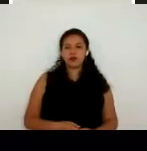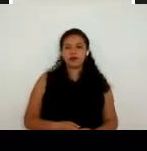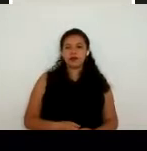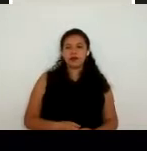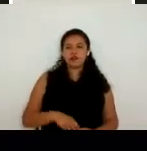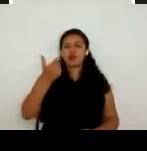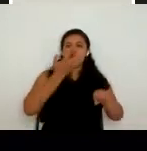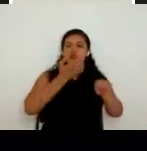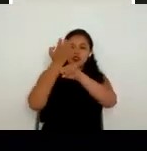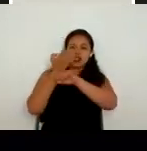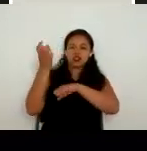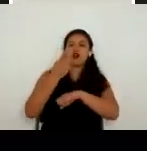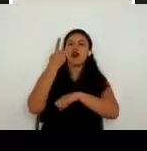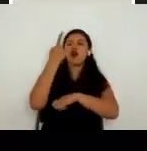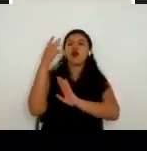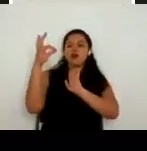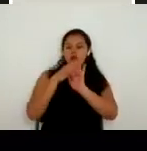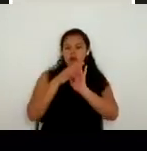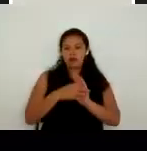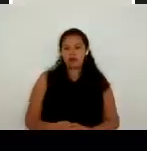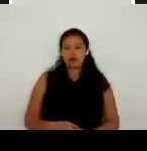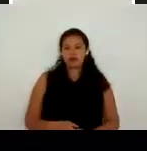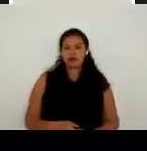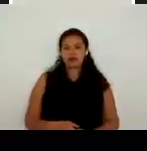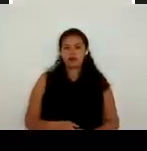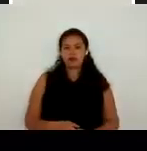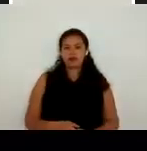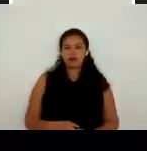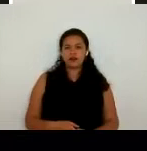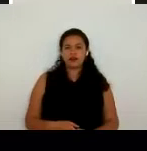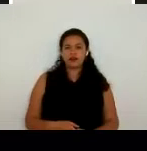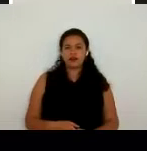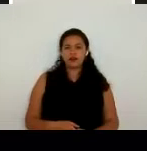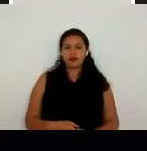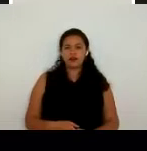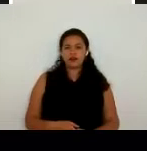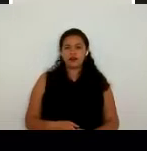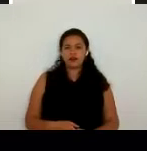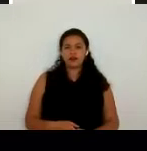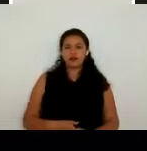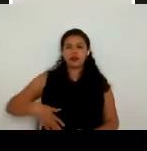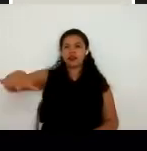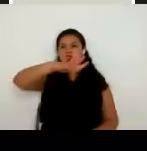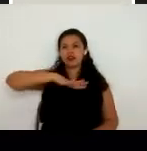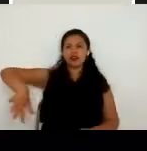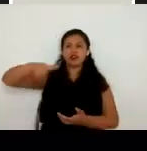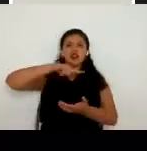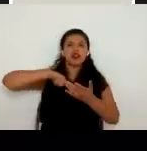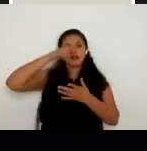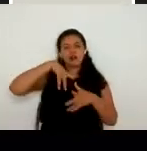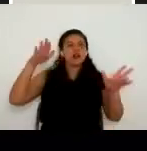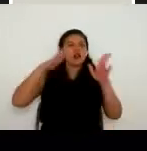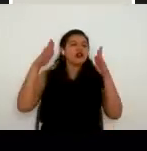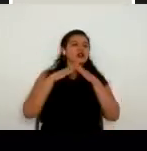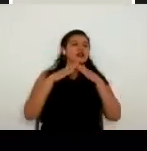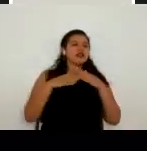les asignamos un solo punto la zona de ubicación de las viviendas también si